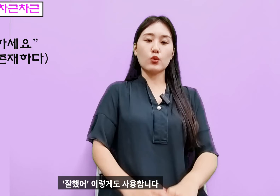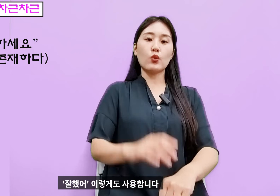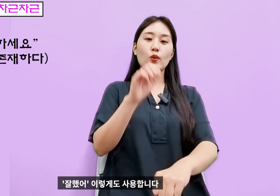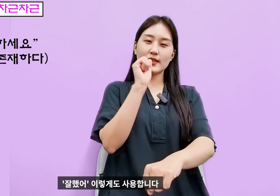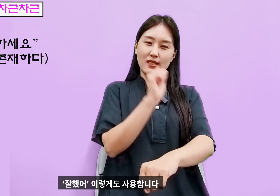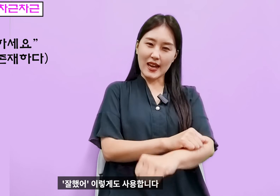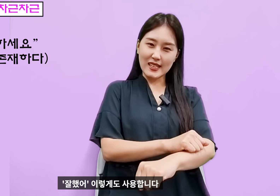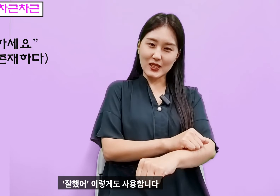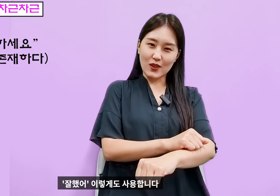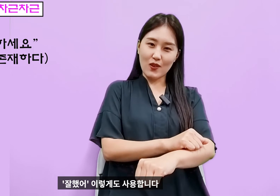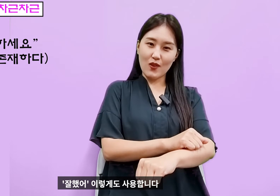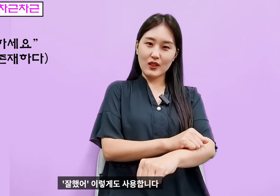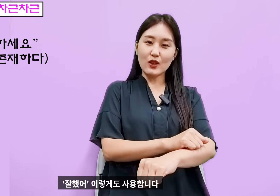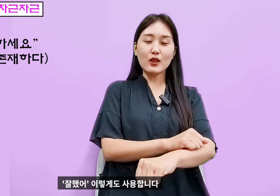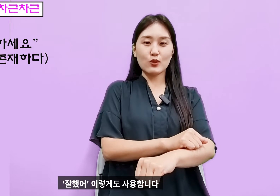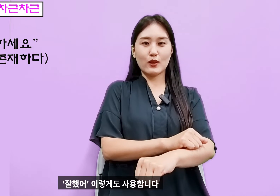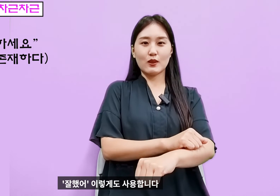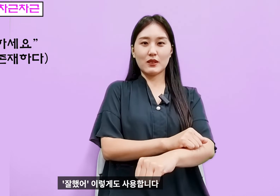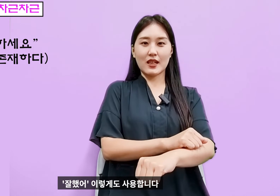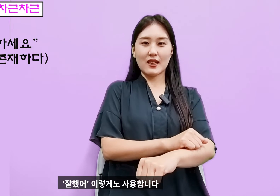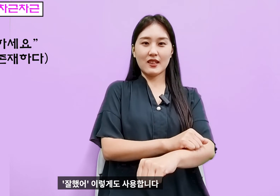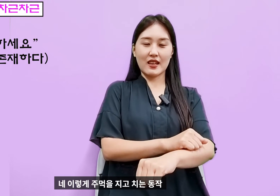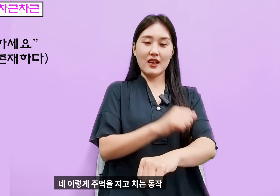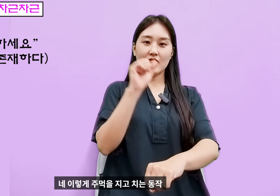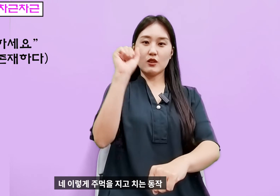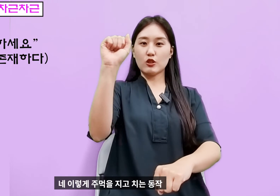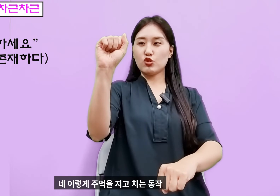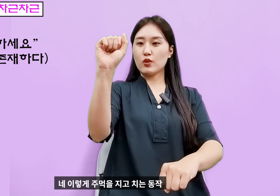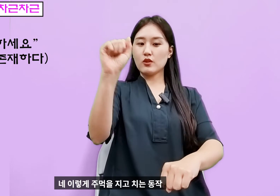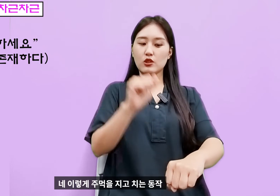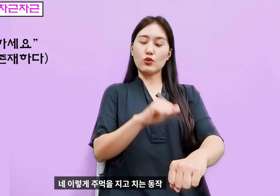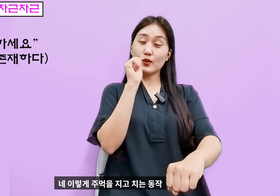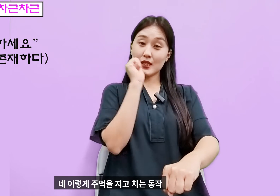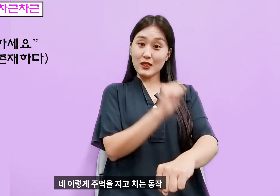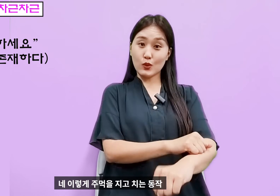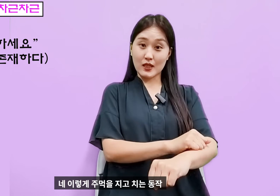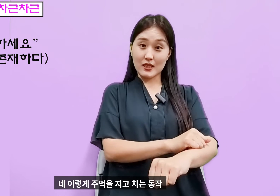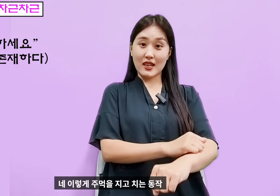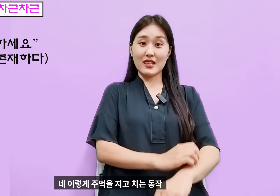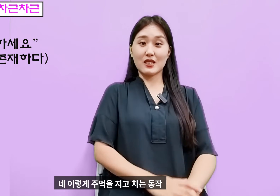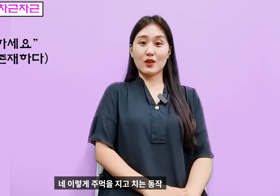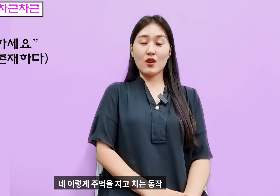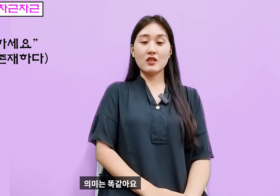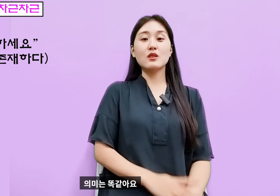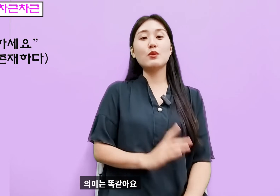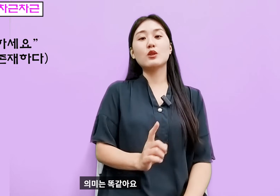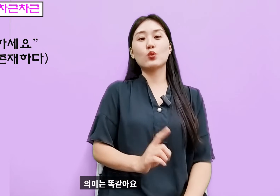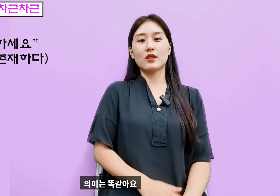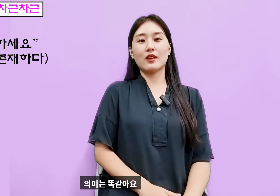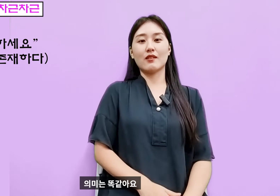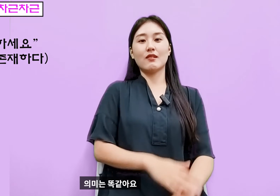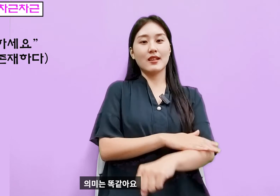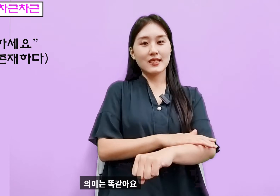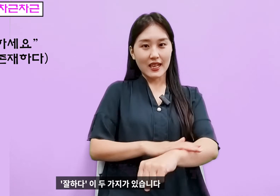또 잘했어. 이렇게도 사용합니다. 네, 이렇게 주먹을 쥐고 치는 동작 잘했어. 의미는 똑같아요.